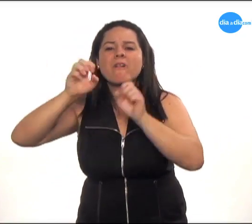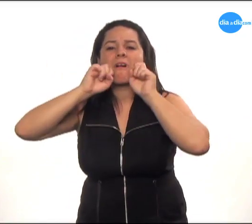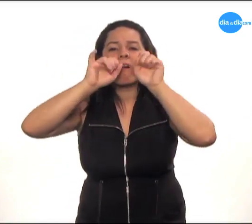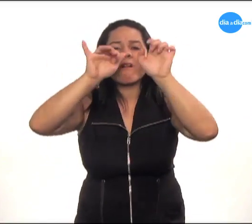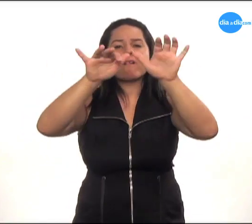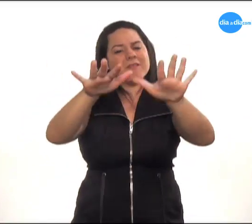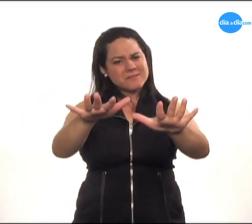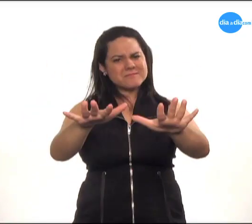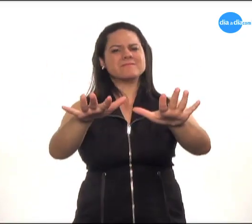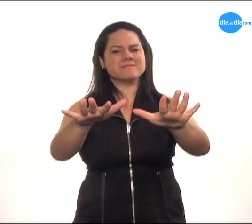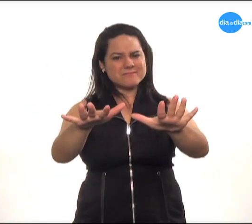Abençoa.